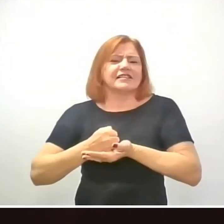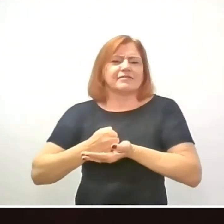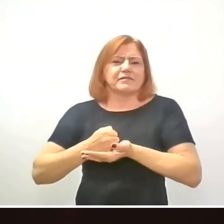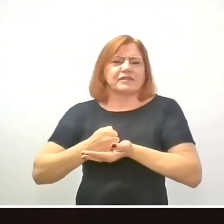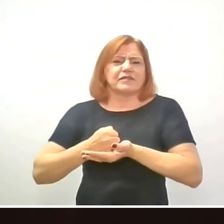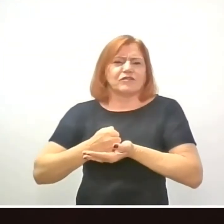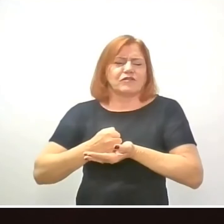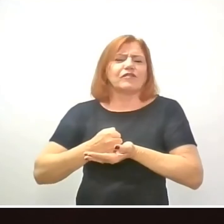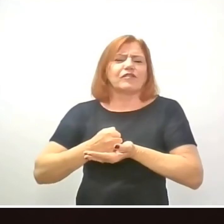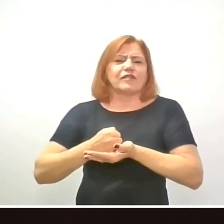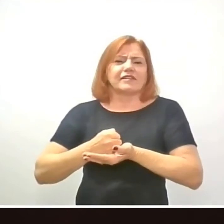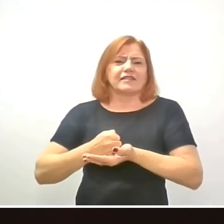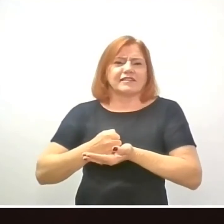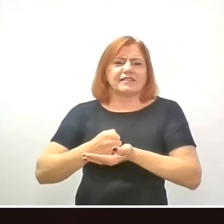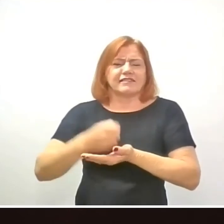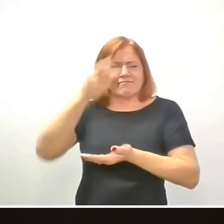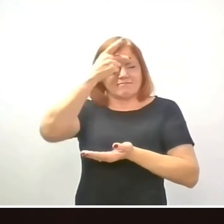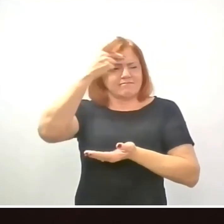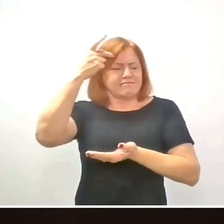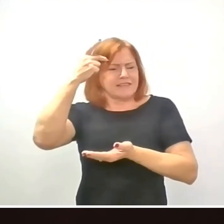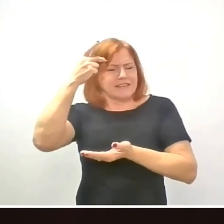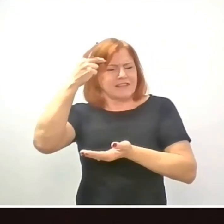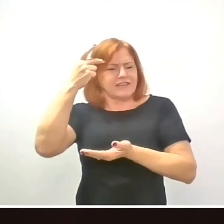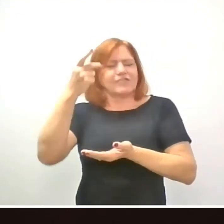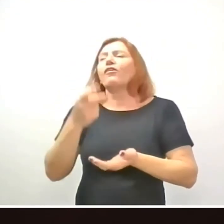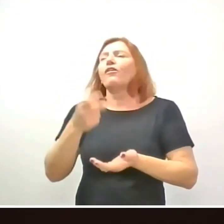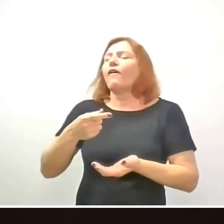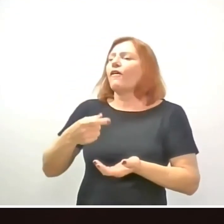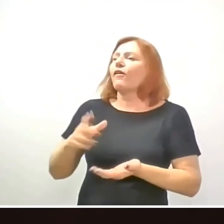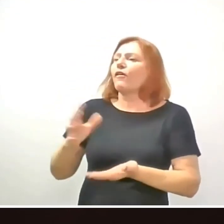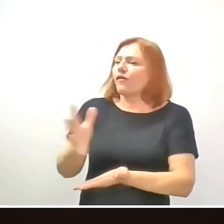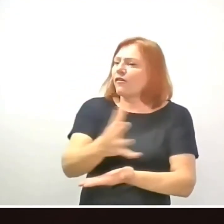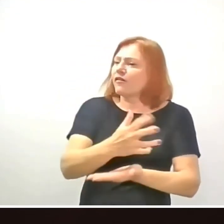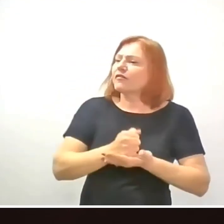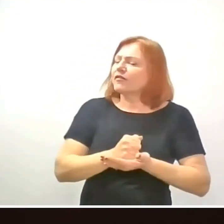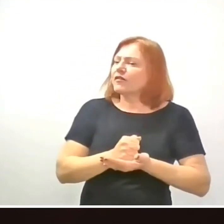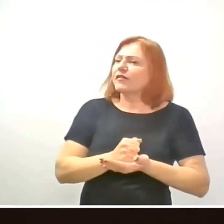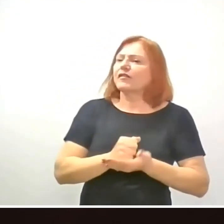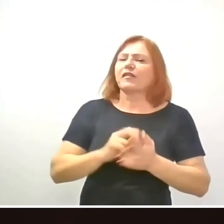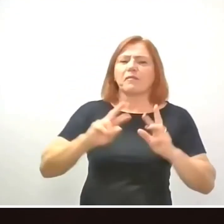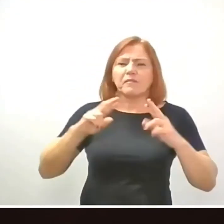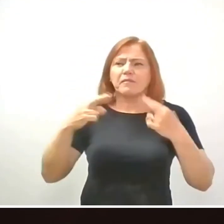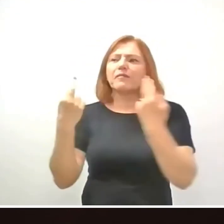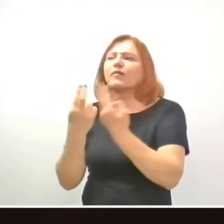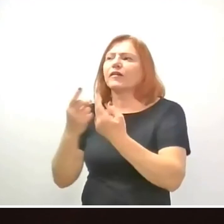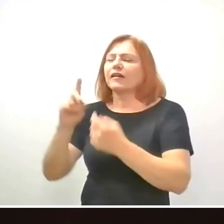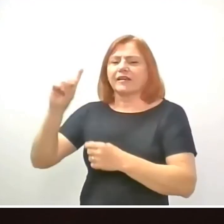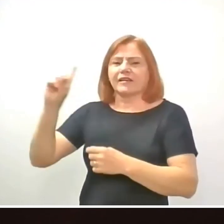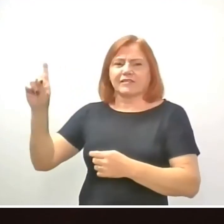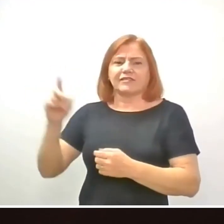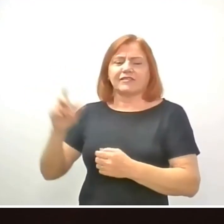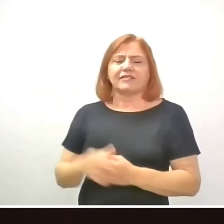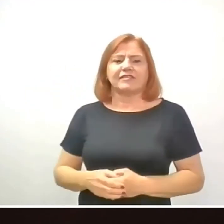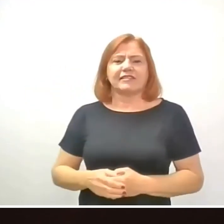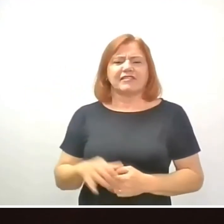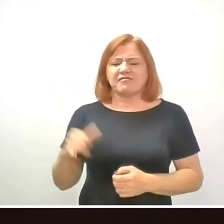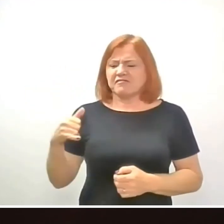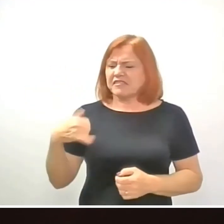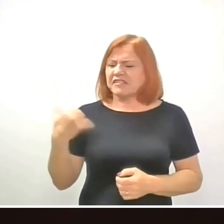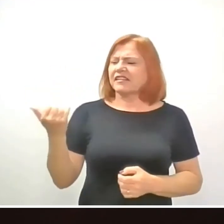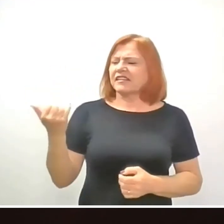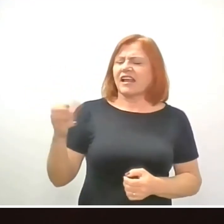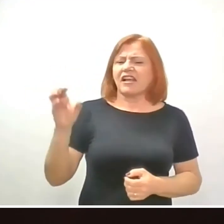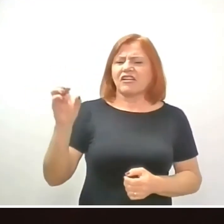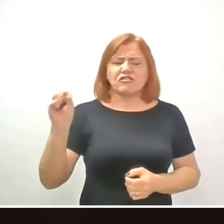Deus, né? Os nossos meninos de 6 anos, 8 anos, ou até menos, já vem o exemplo dos pais, dos